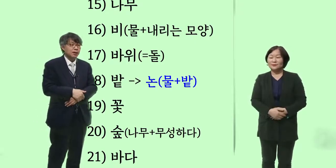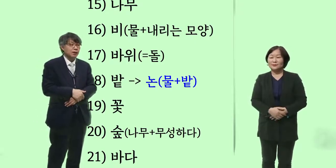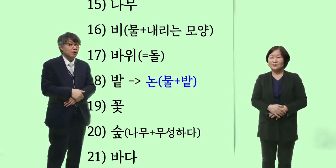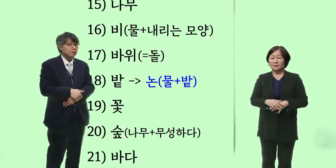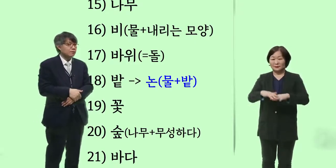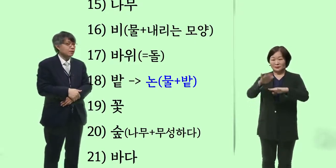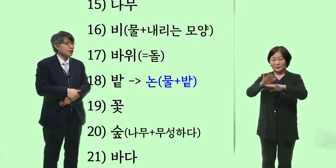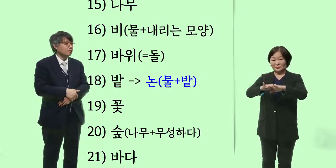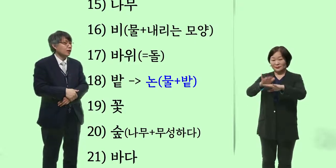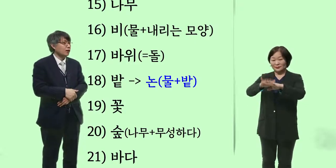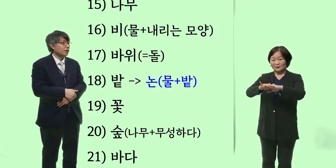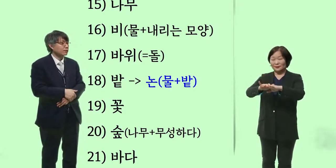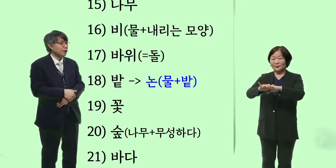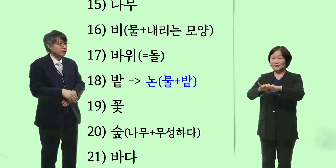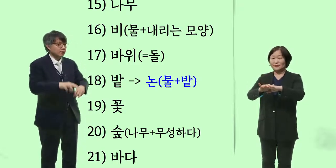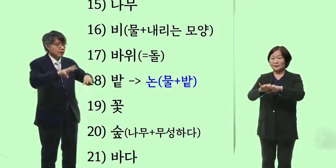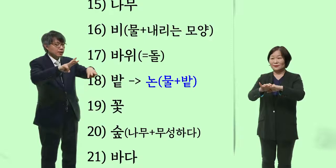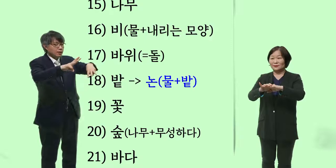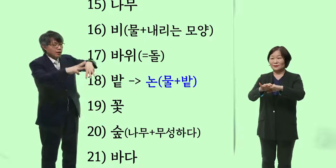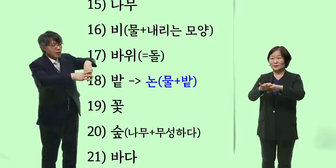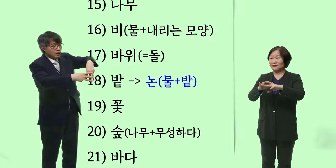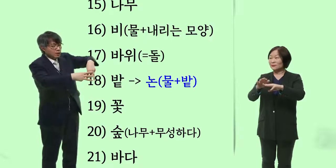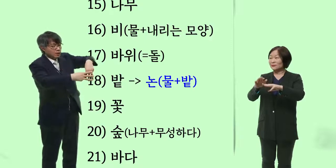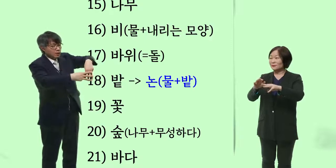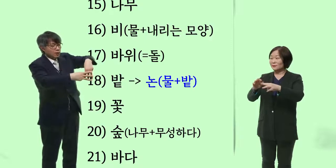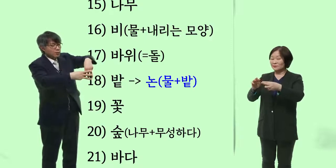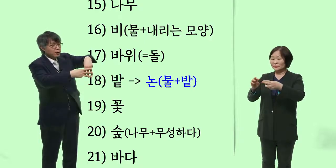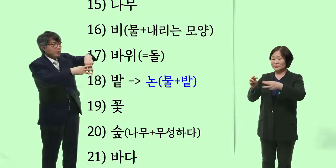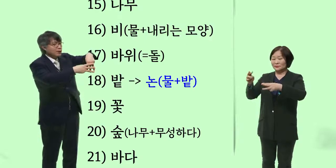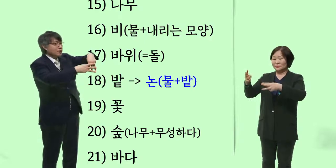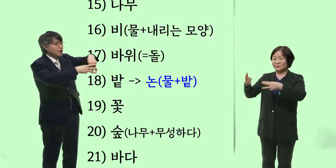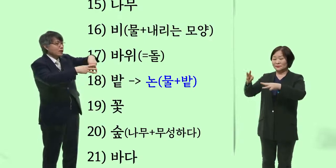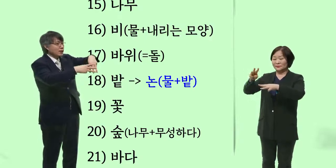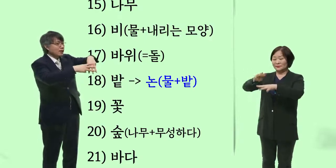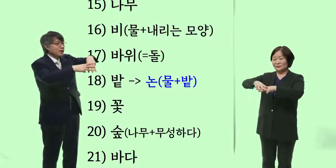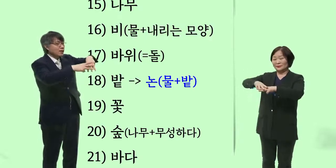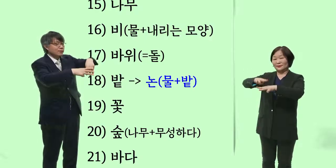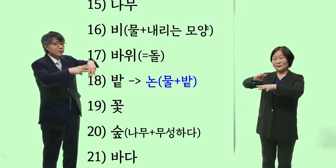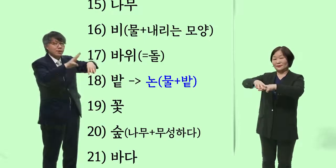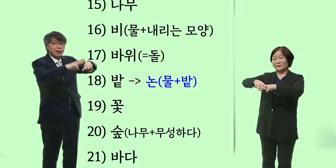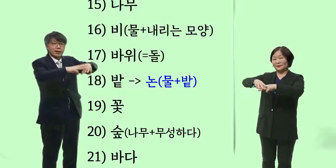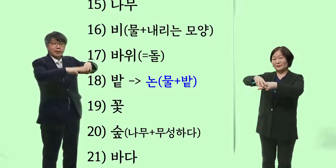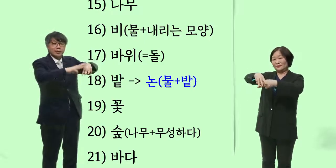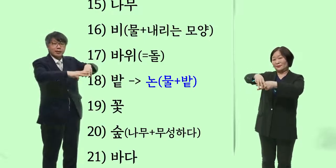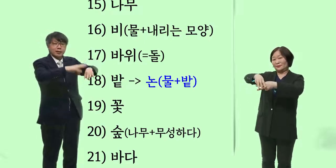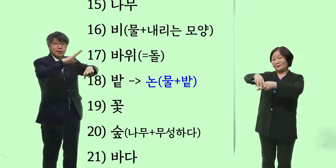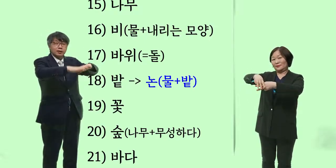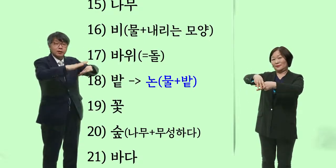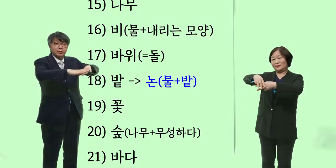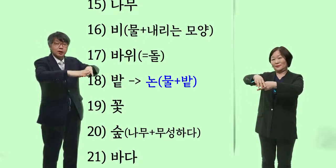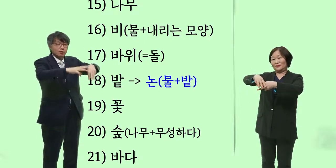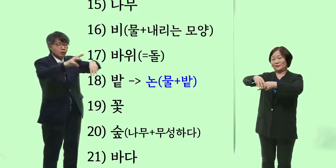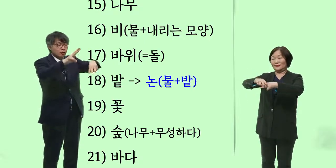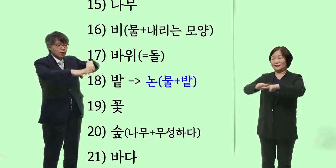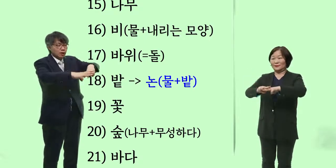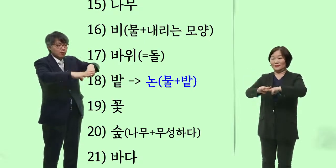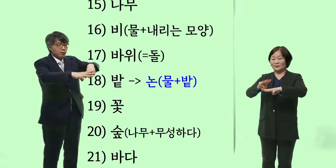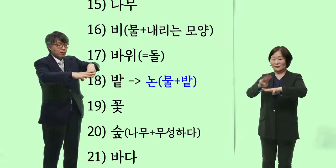할까요? 자, 이게 보면 밭전자잖아요. 밭전자. 밭. 이렇게 표현하기도 하고요. 이렇게 표현.